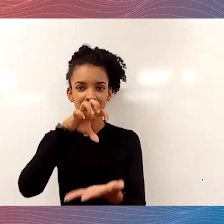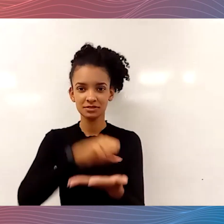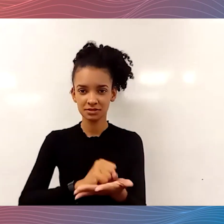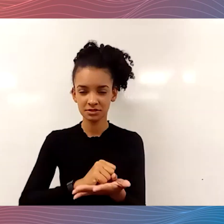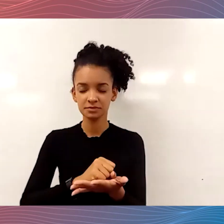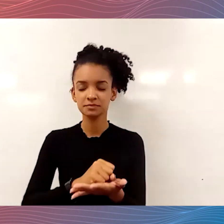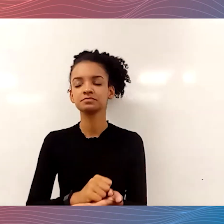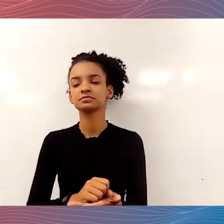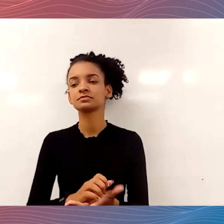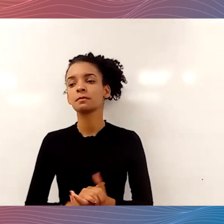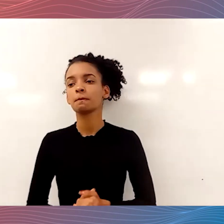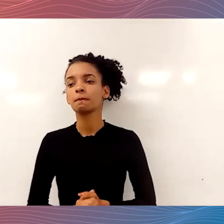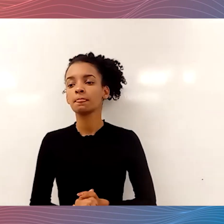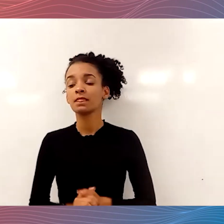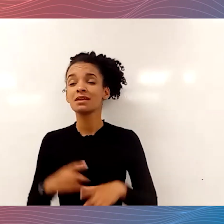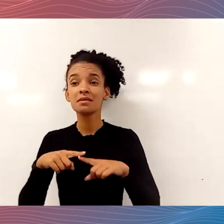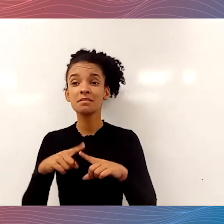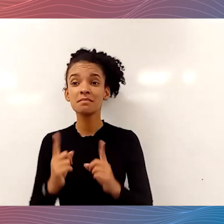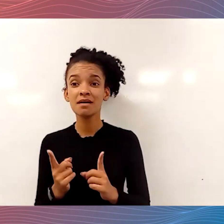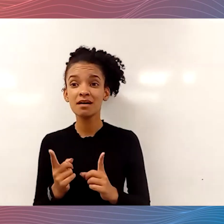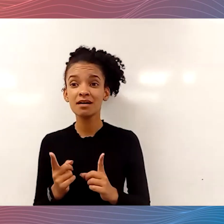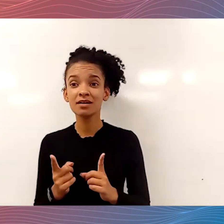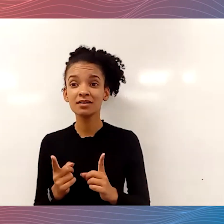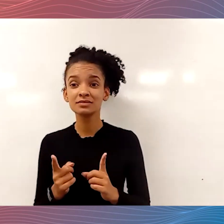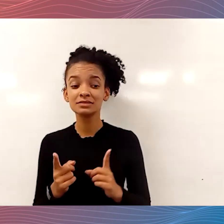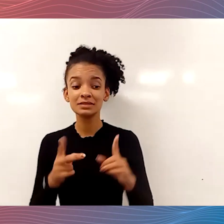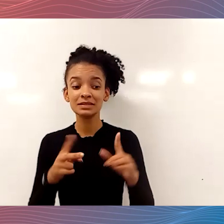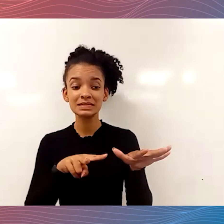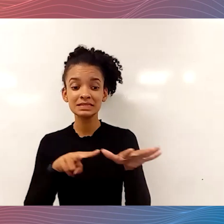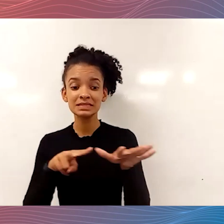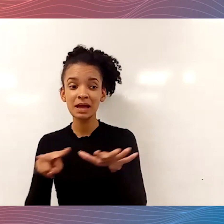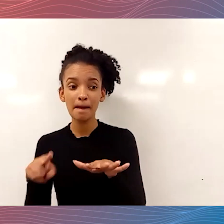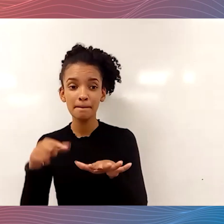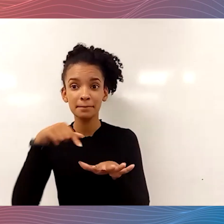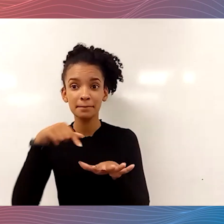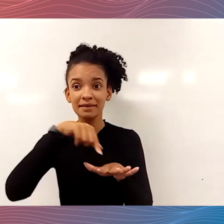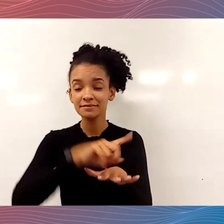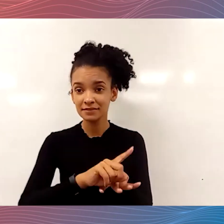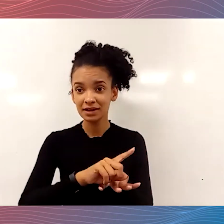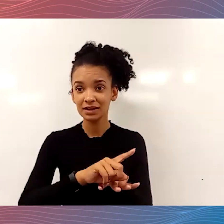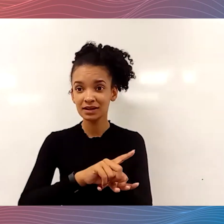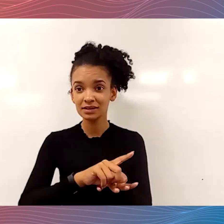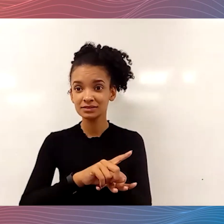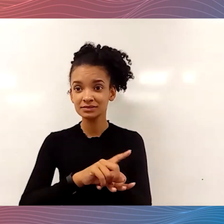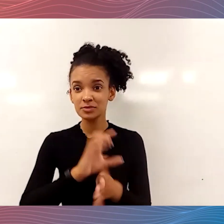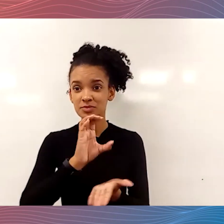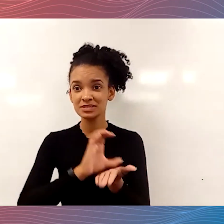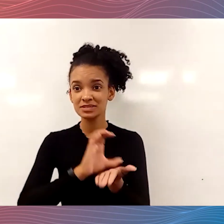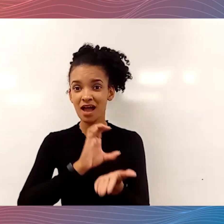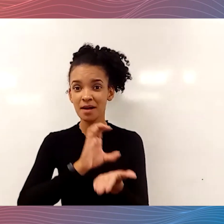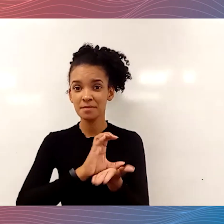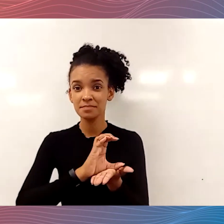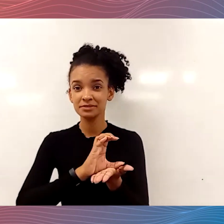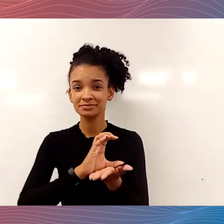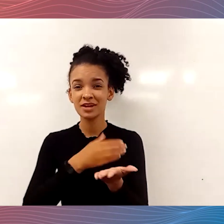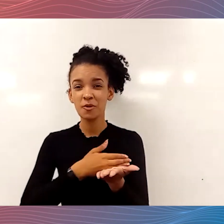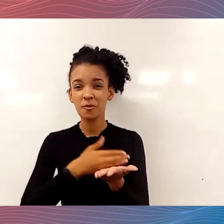inscrição, mas chega na semana que vai para o CEAP, começa a doer a